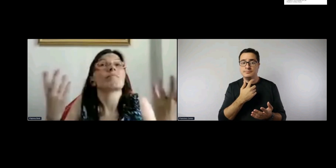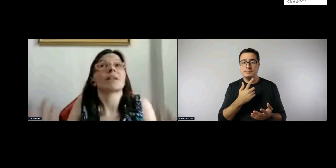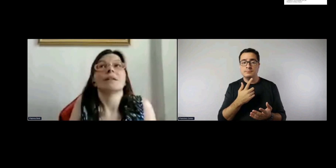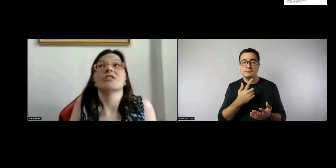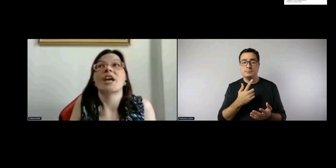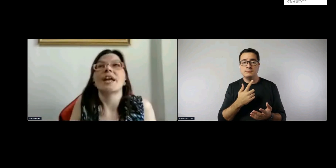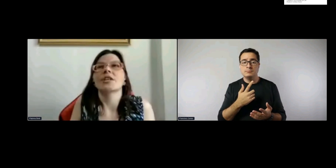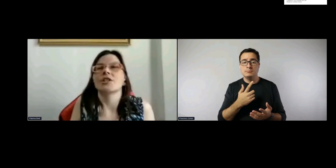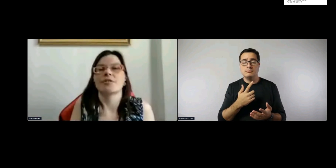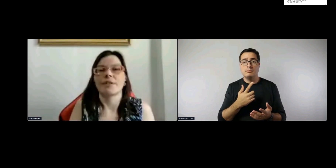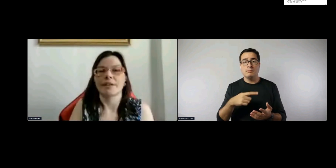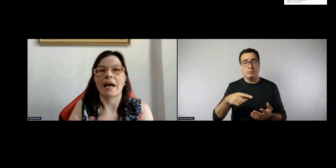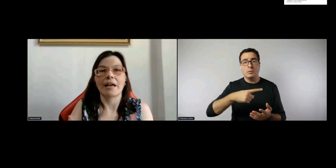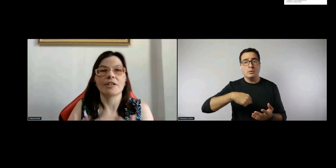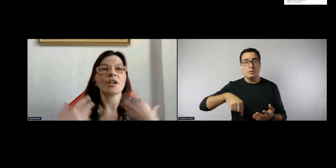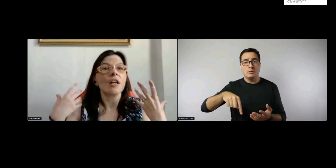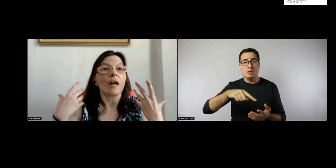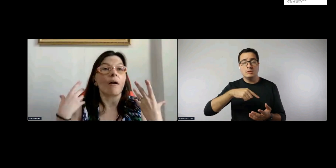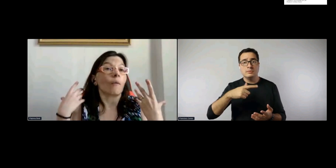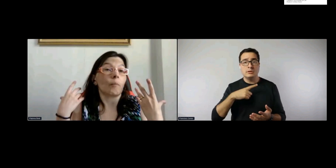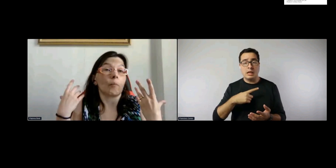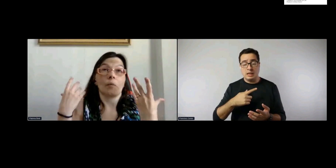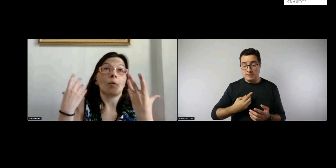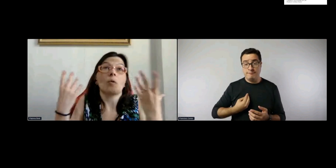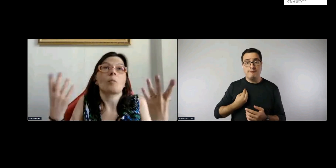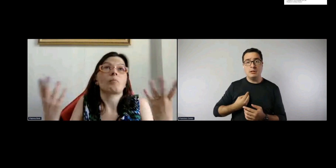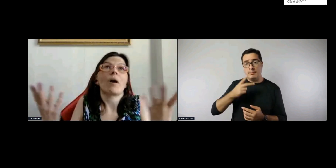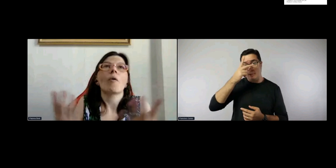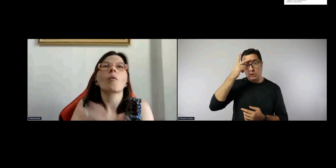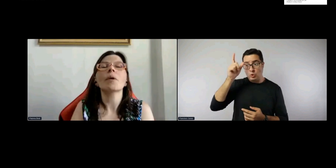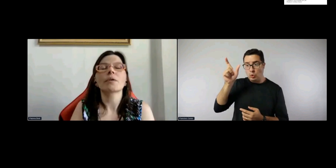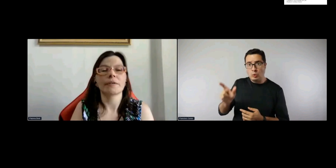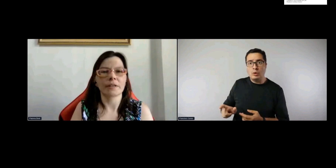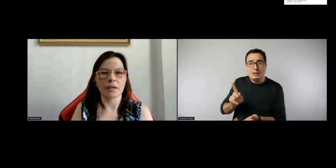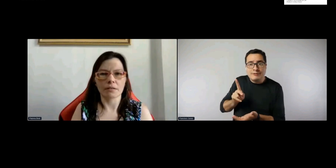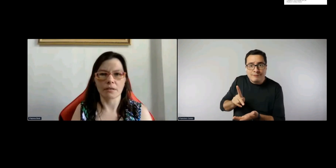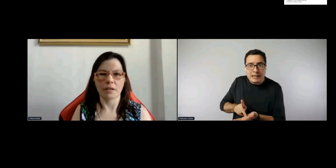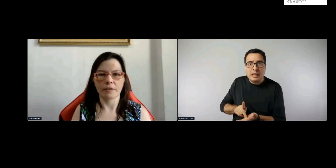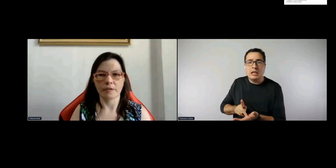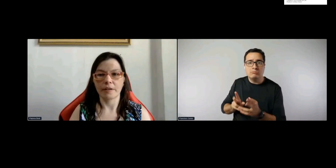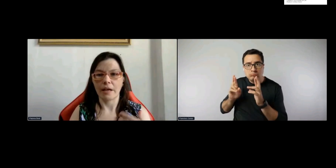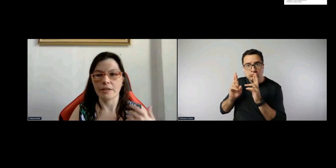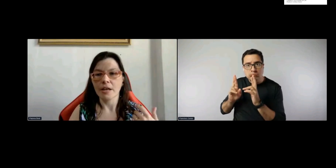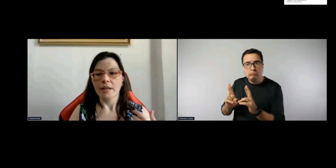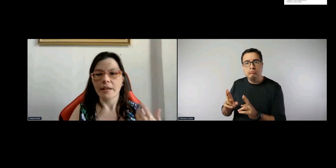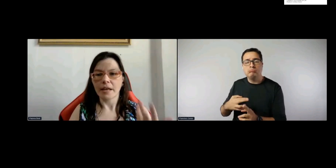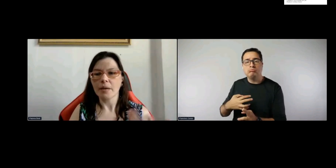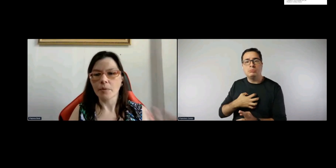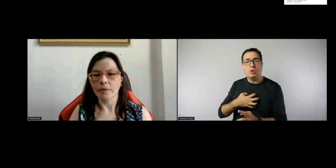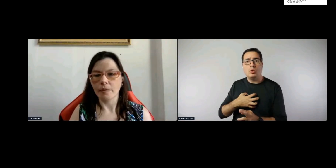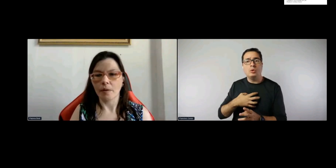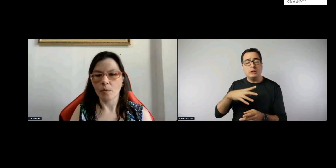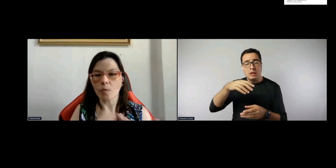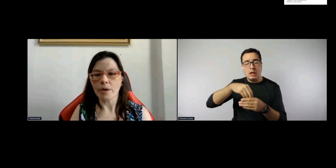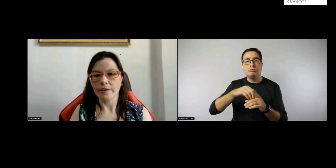estaremos sendo gente de verdade, ou alguma coisa dentro da sociedade.